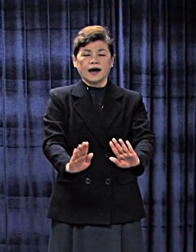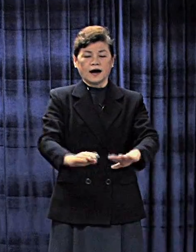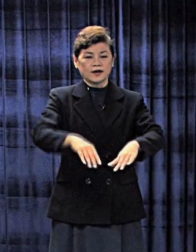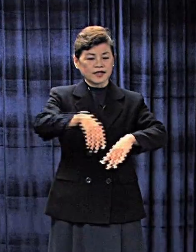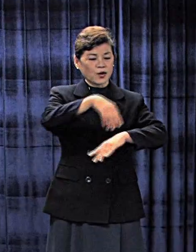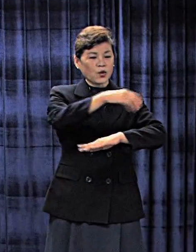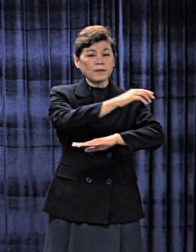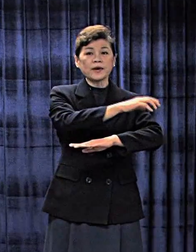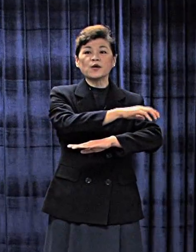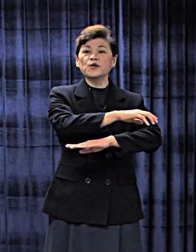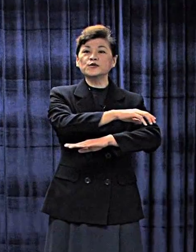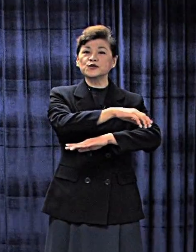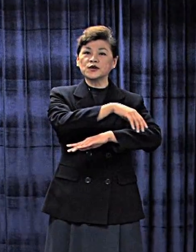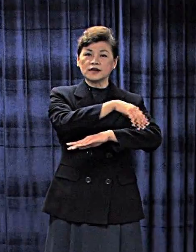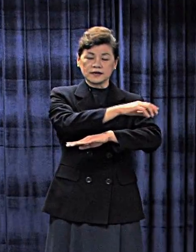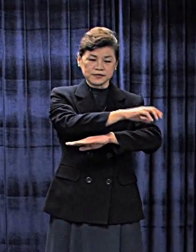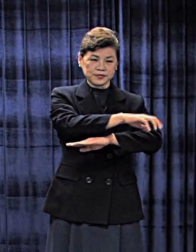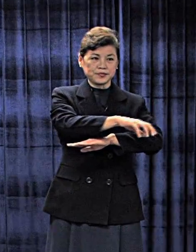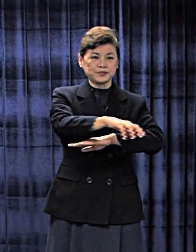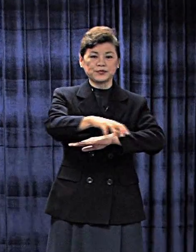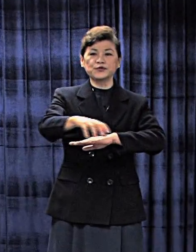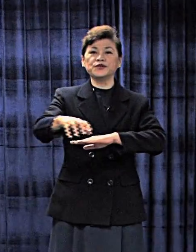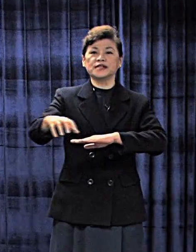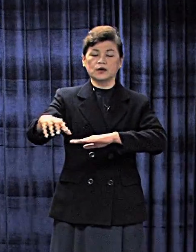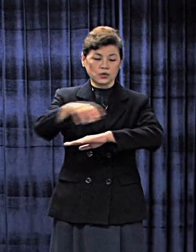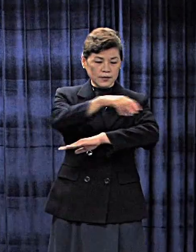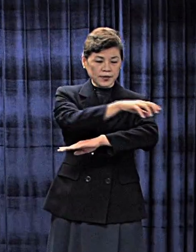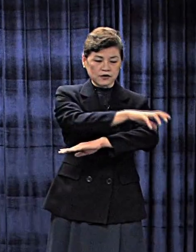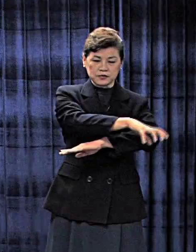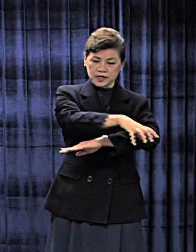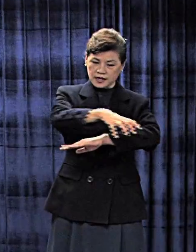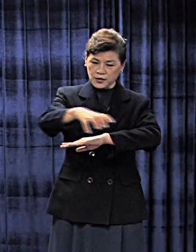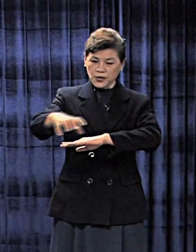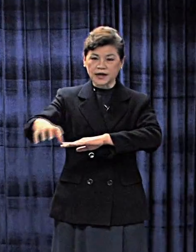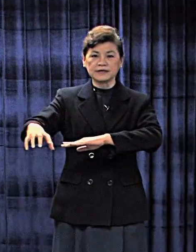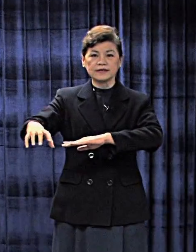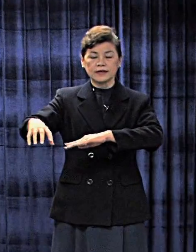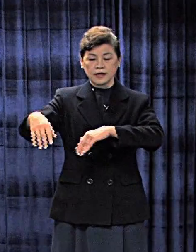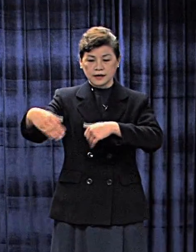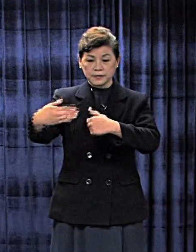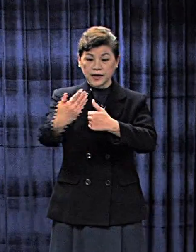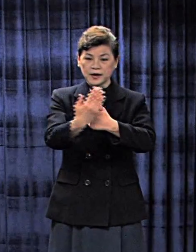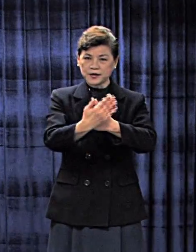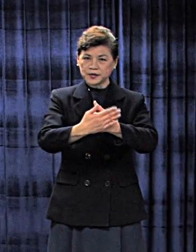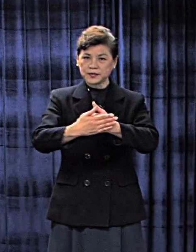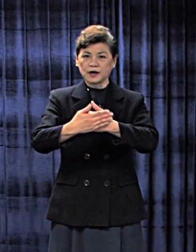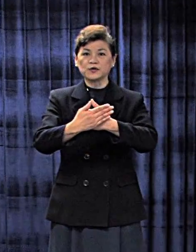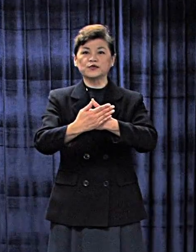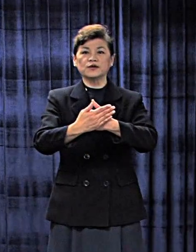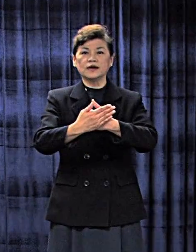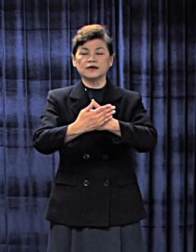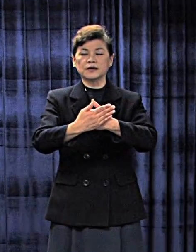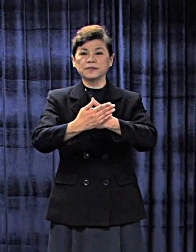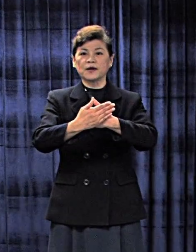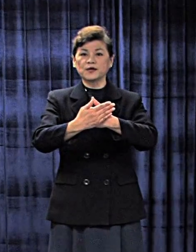好，那环保工作。不困难，环保的环保环保工